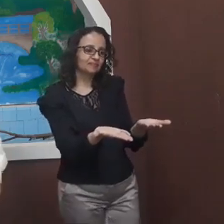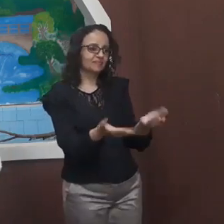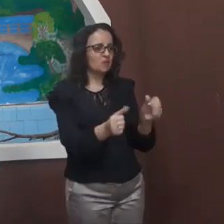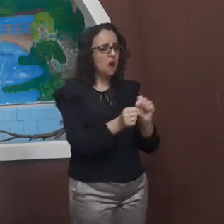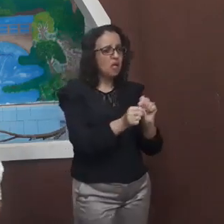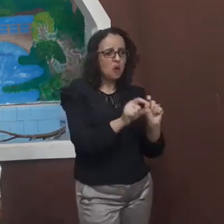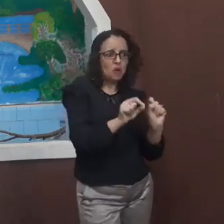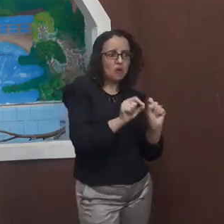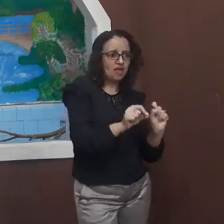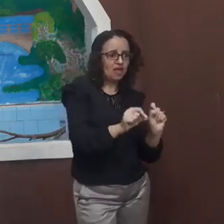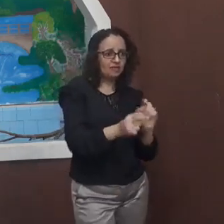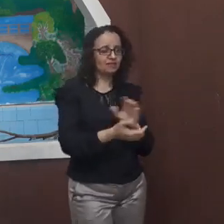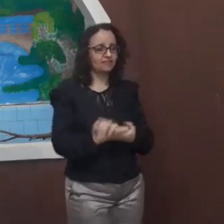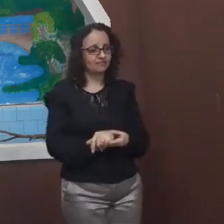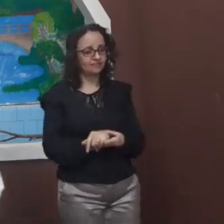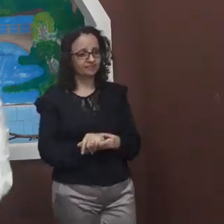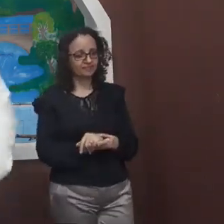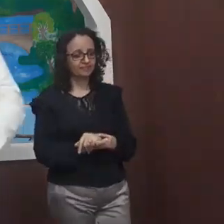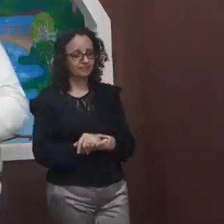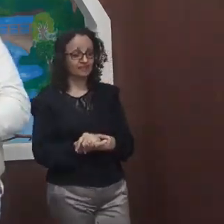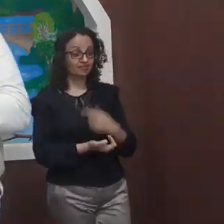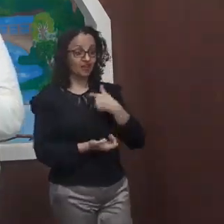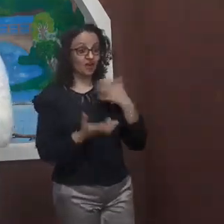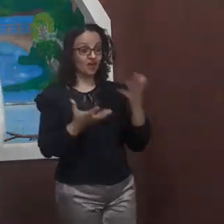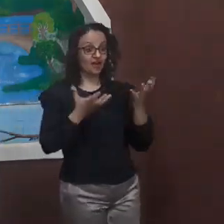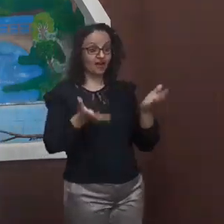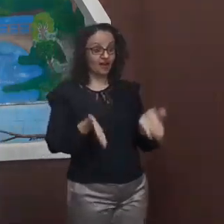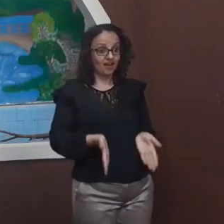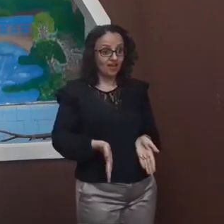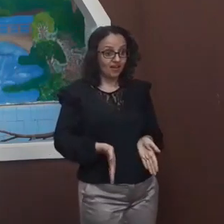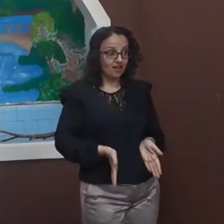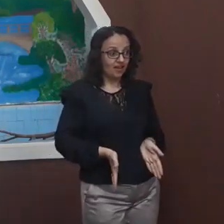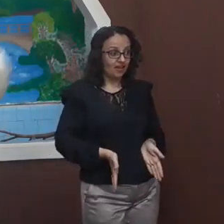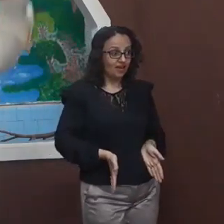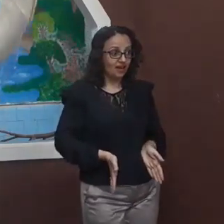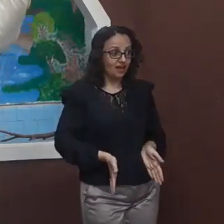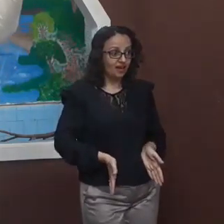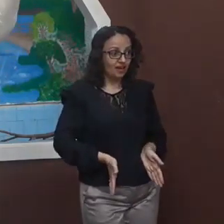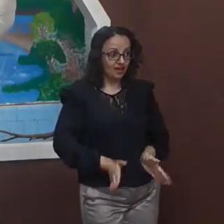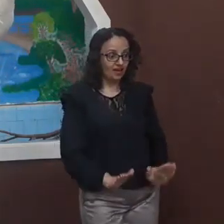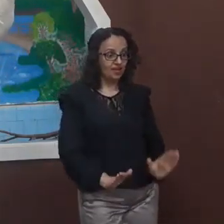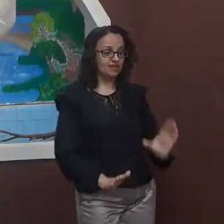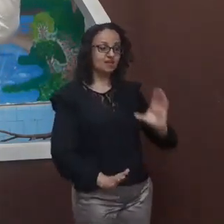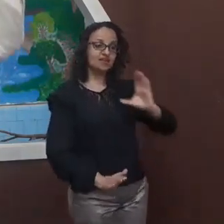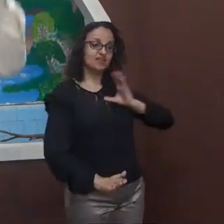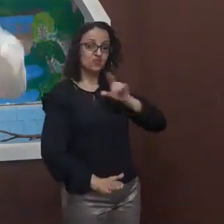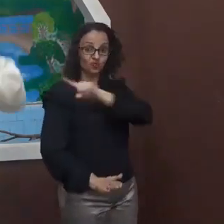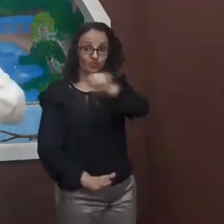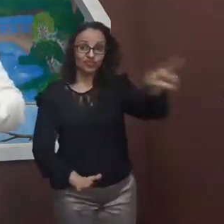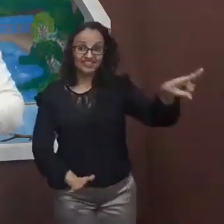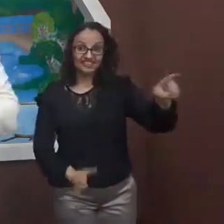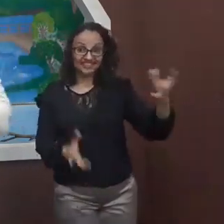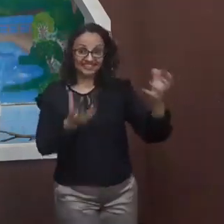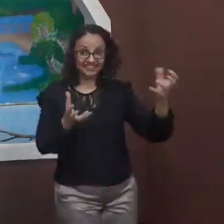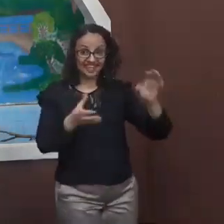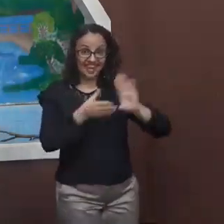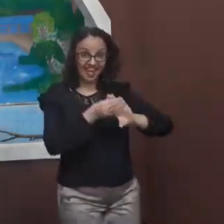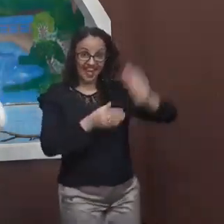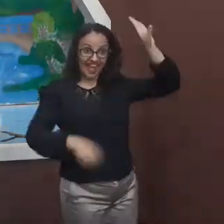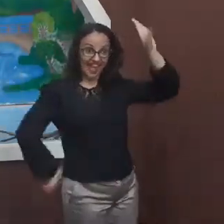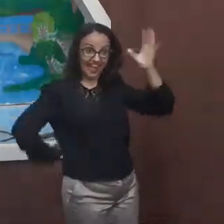Fazer o quê? Eu queria ter nascido rico. Alguém queria? Vocês ficaram animados agora,